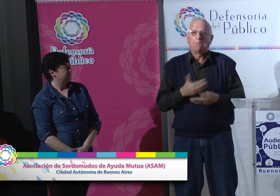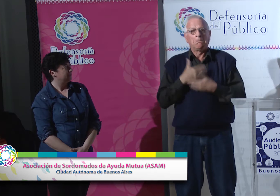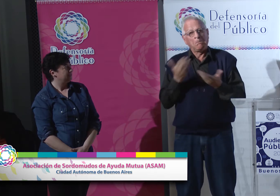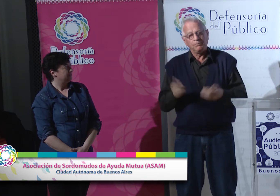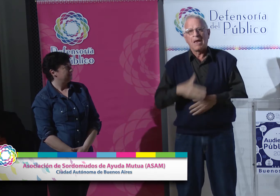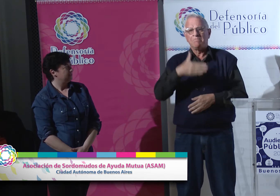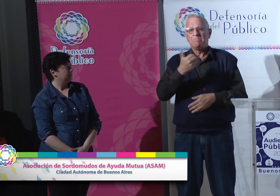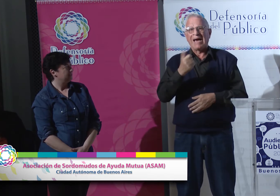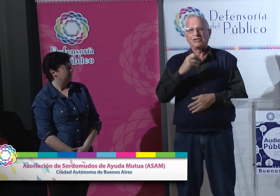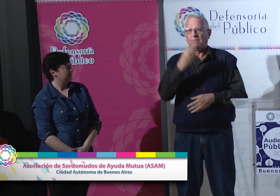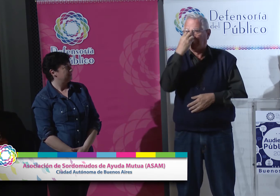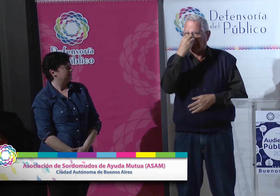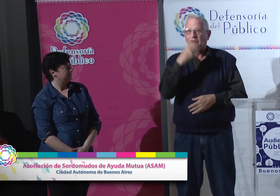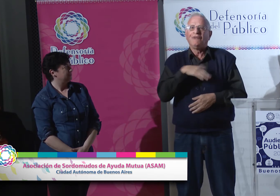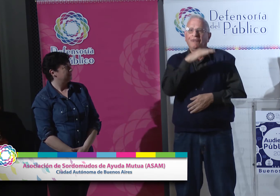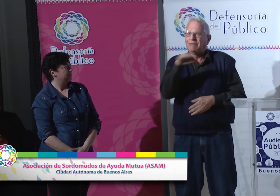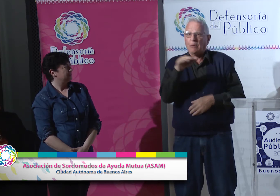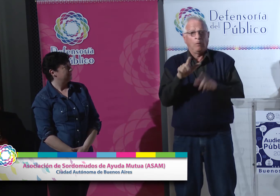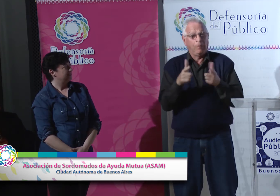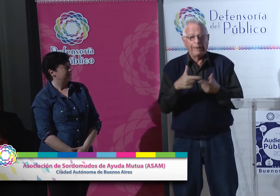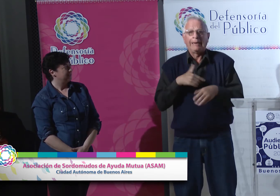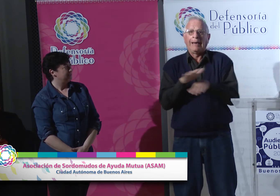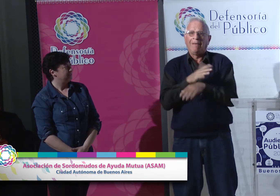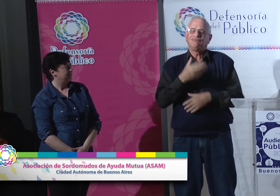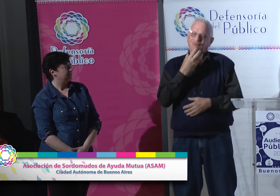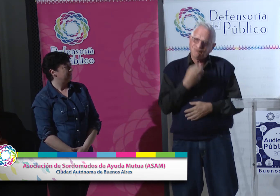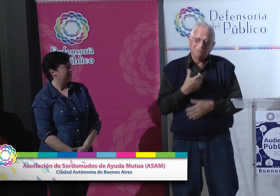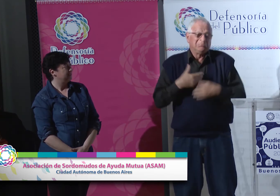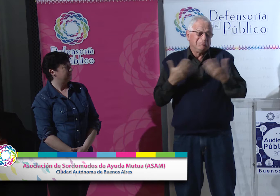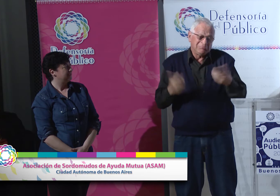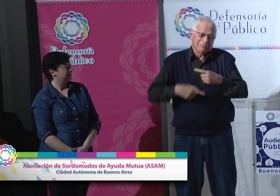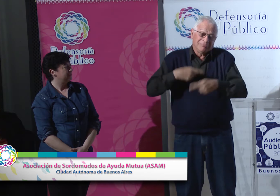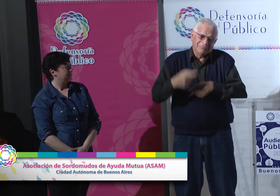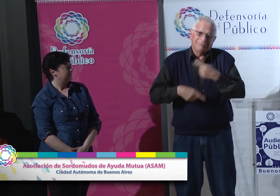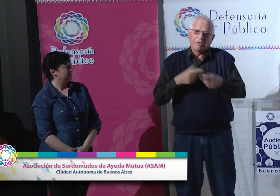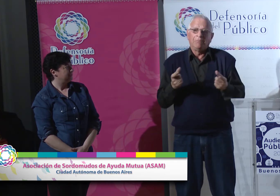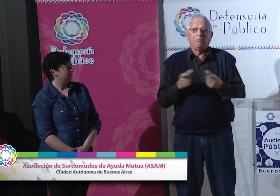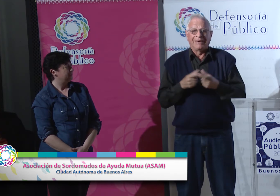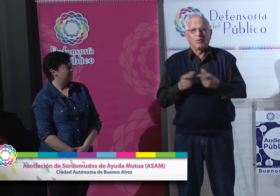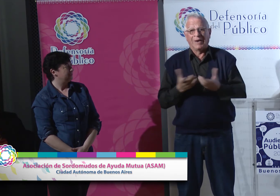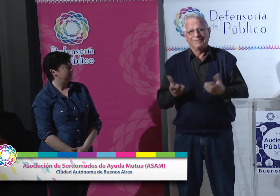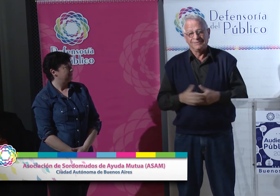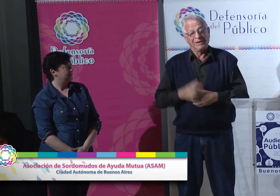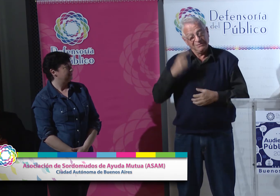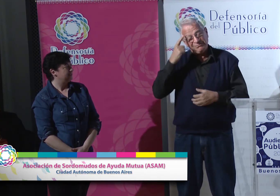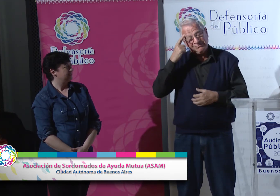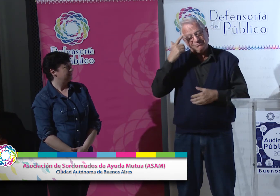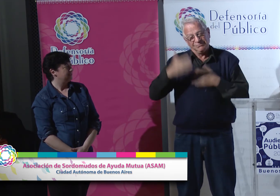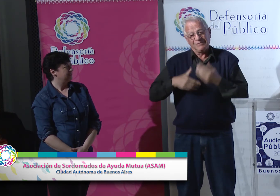porque no tiene subtitulado sé que es cómico por ejemplo a veces veo payasos y solamente veo las expresiones y en las películas